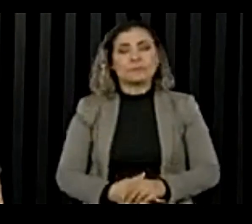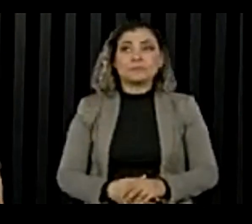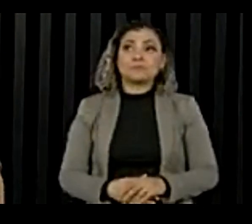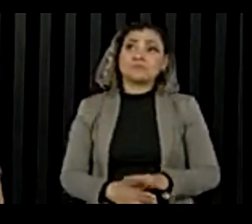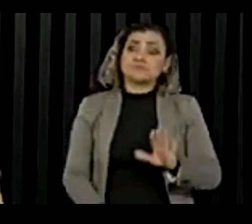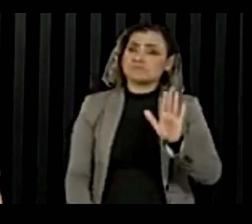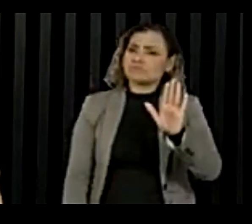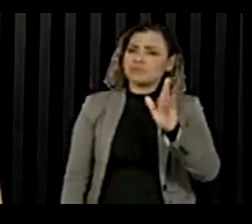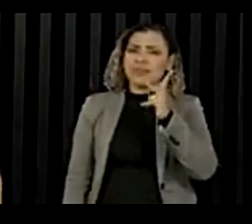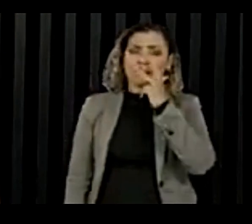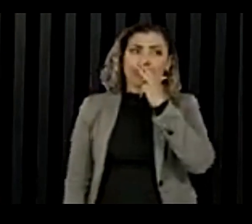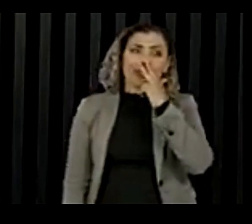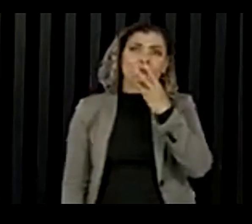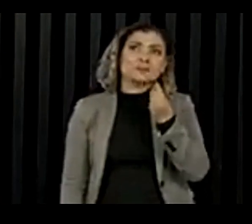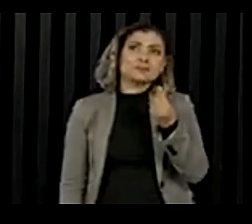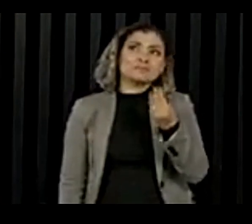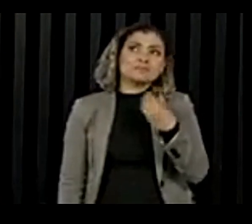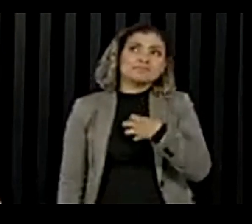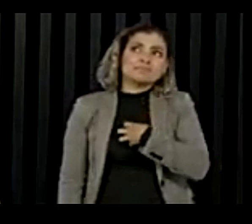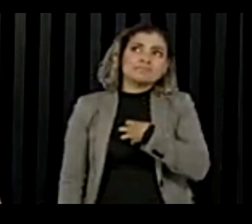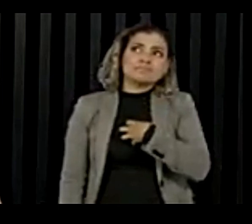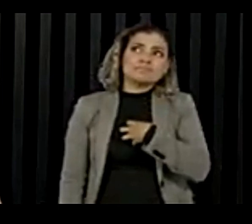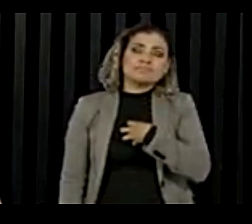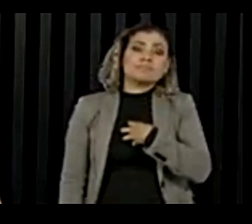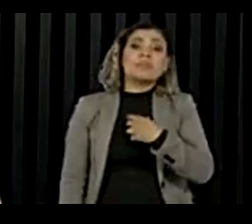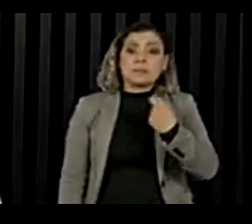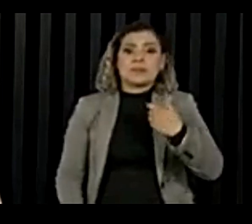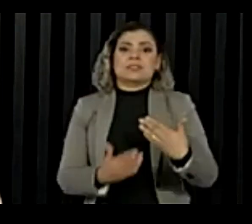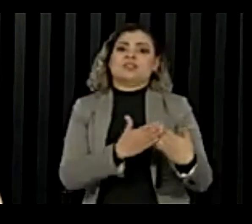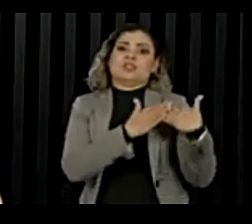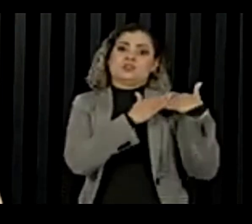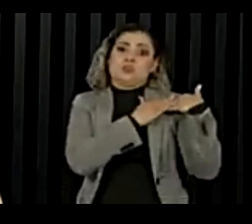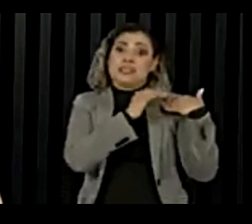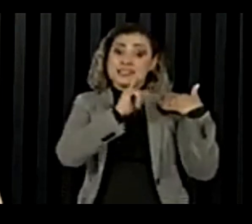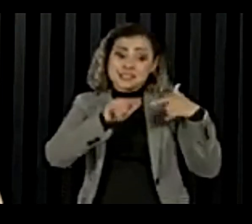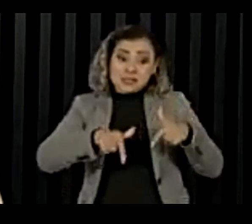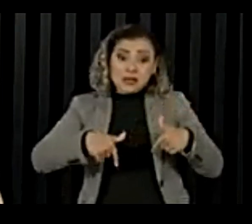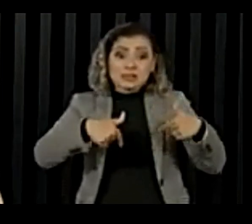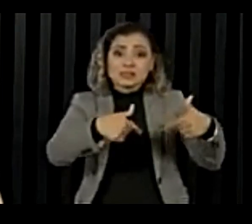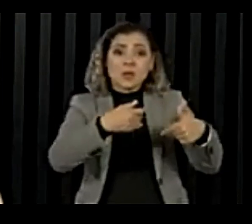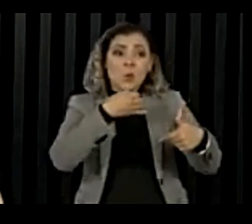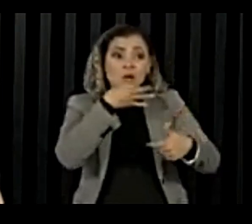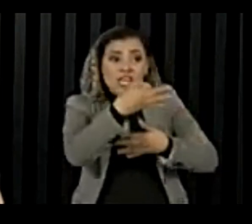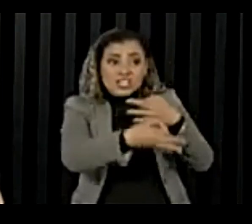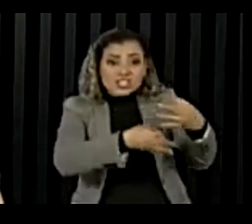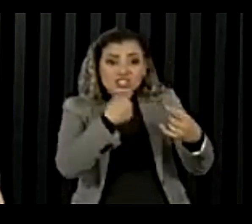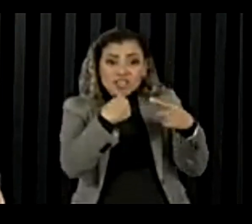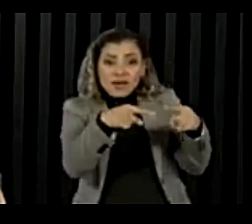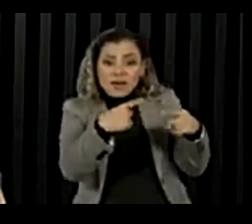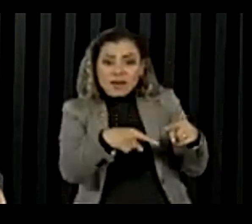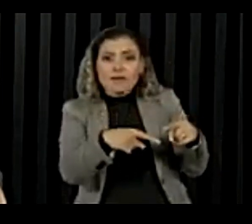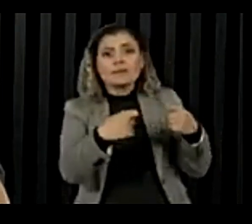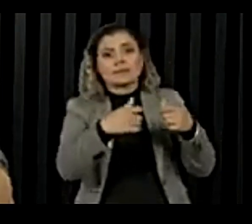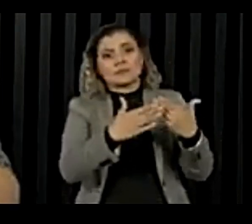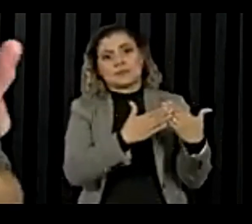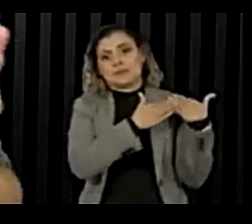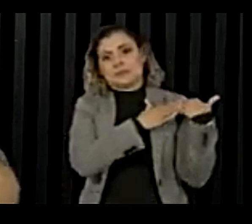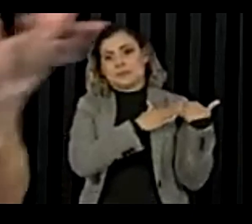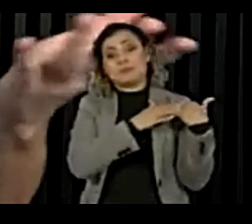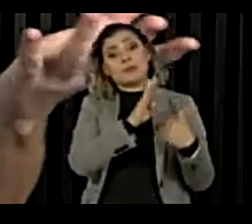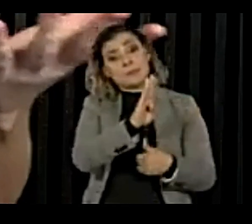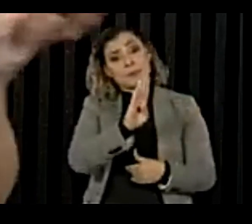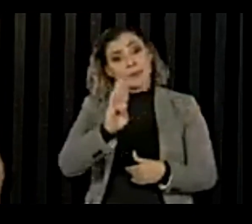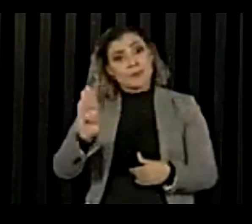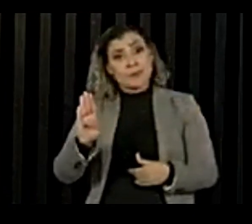eu sinto que há de se ter responsabilidade até na hora de criticar determinada ação, determinada atitude. Eu, por exemplo, no próprio Big Brother